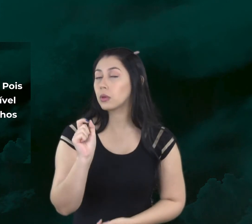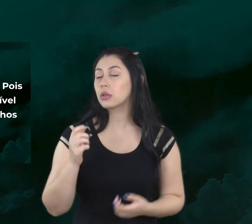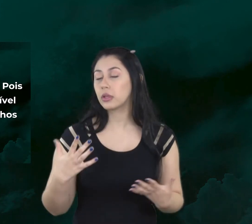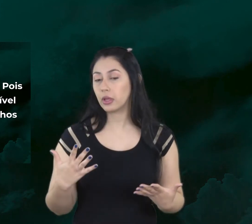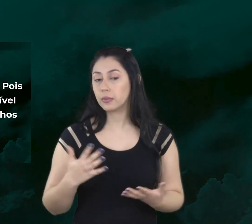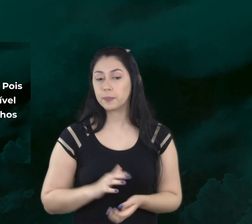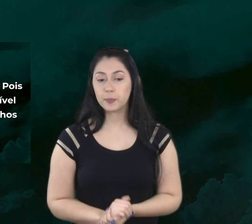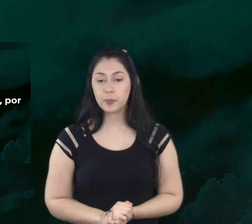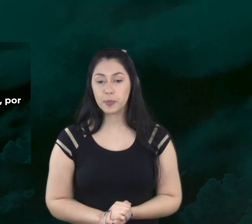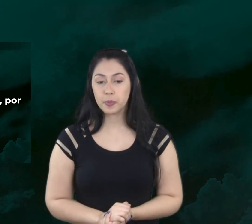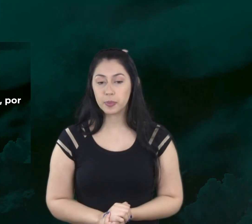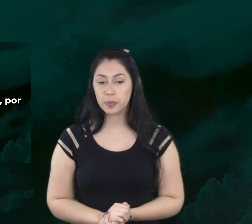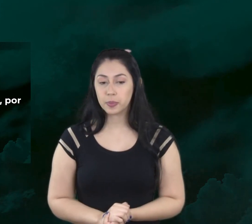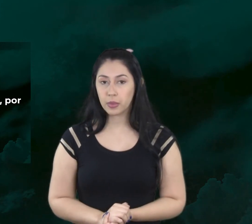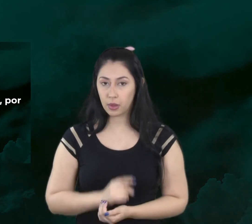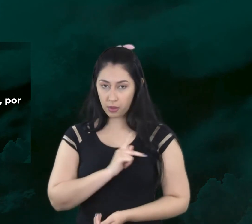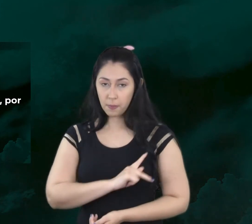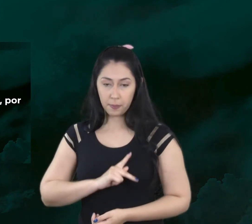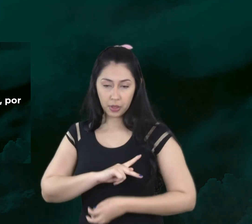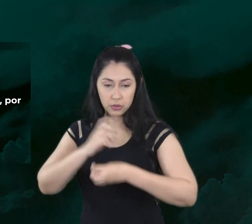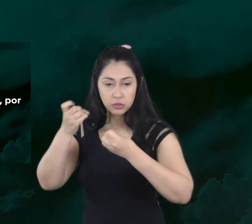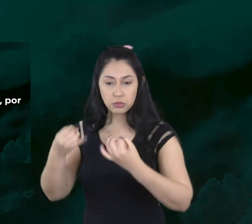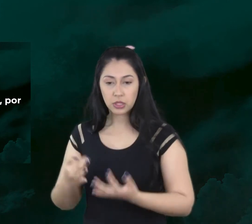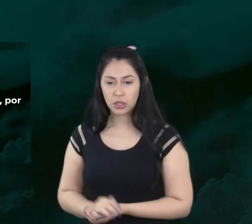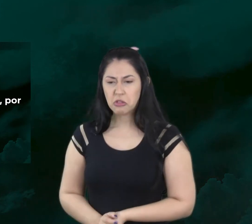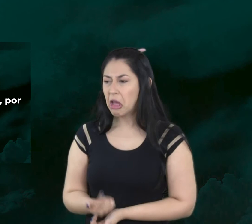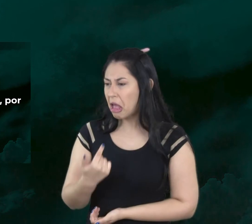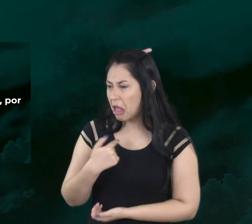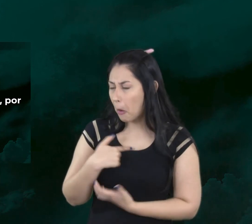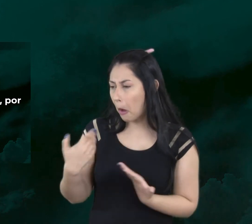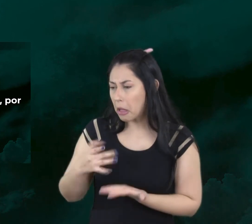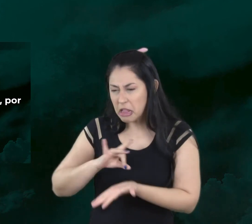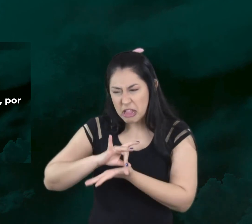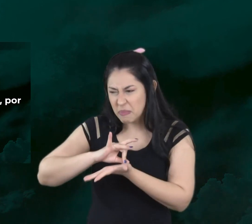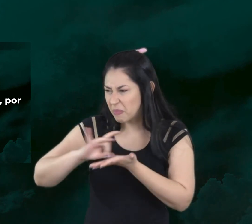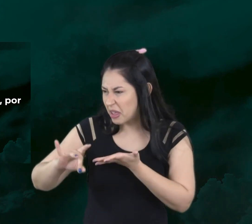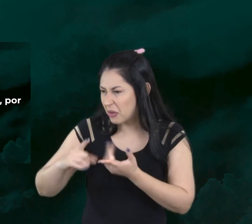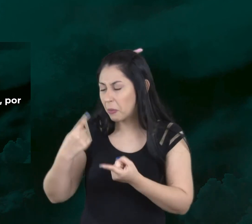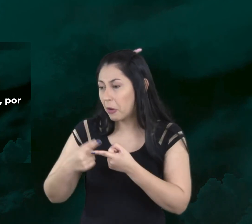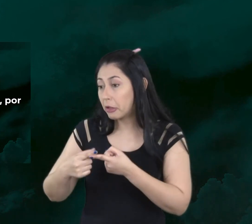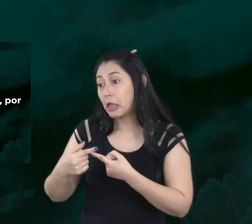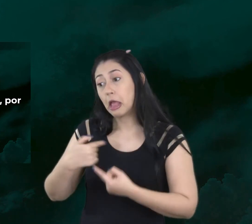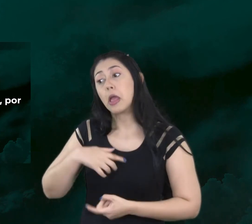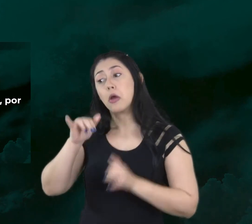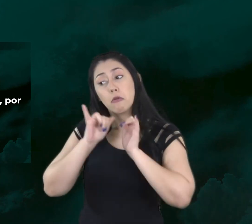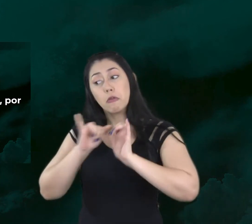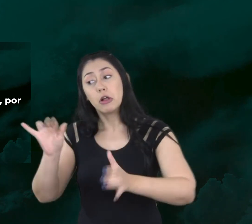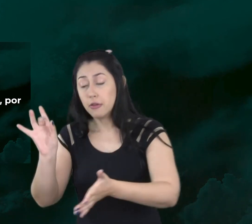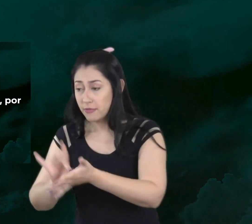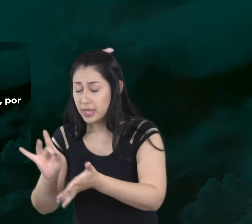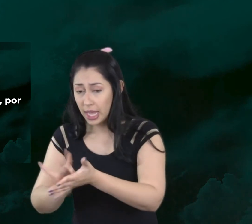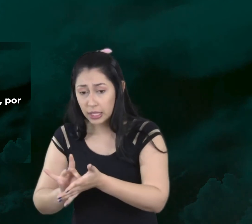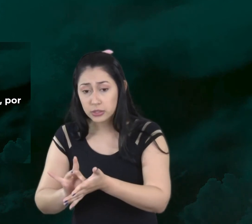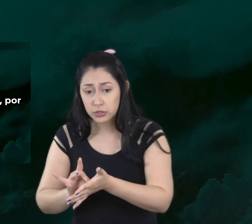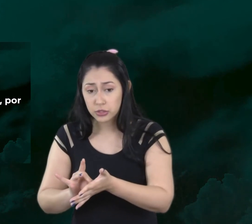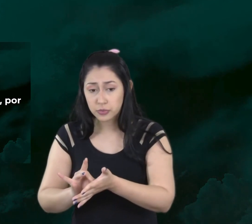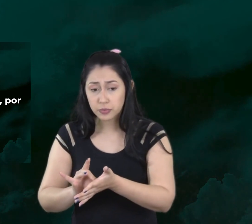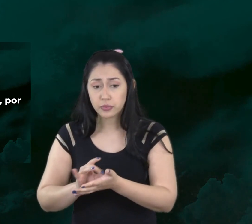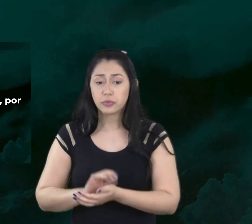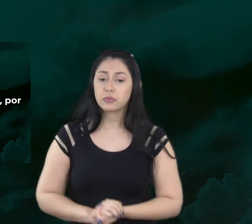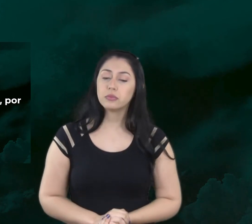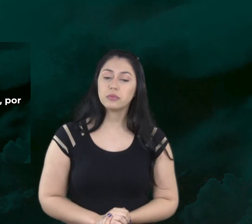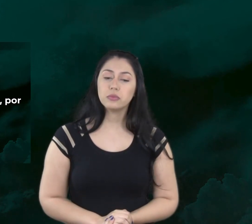Aconteceu. Tornei-me, porventura, vosso inimigo, por vos dizer a verdade? Os que vos